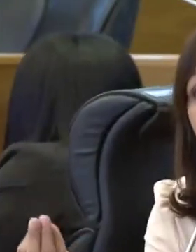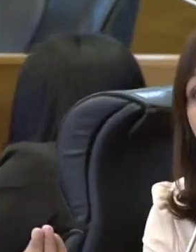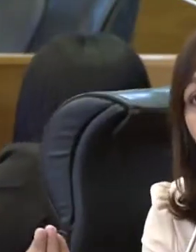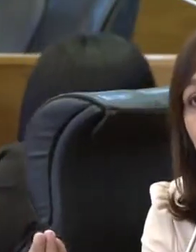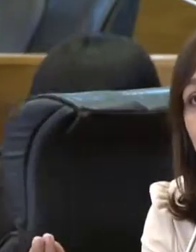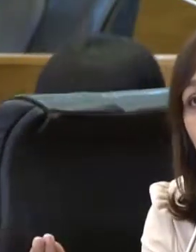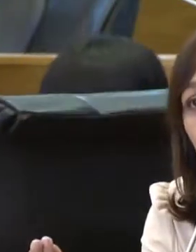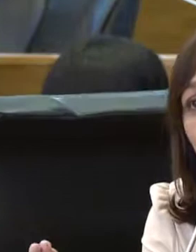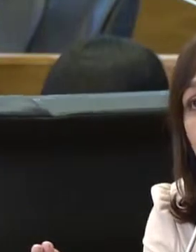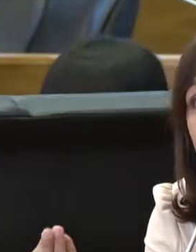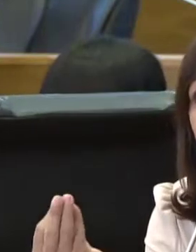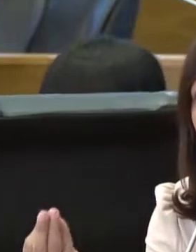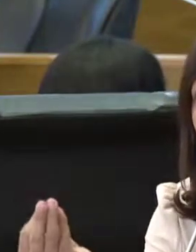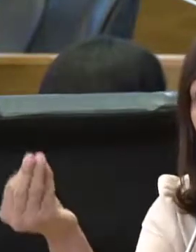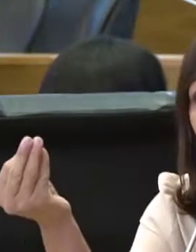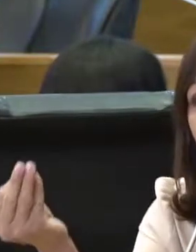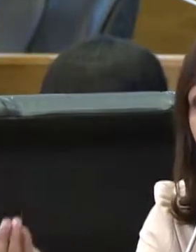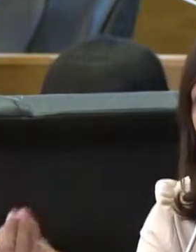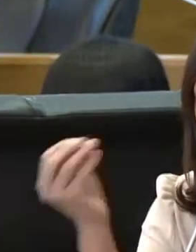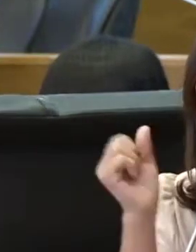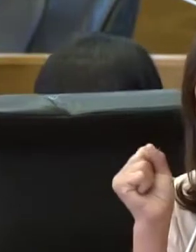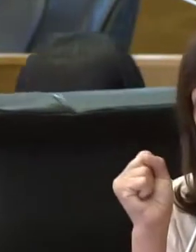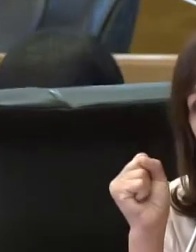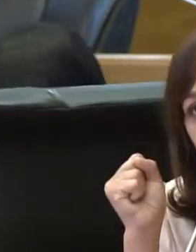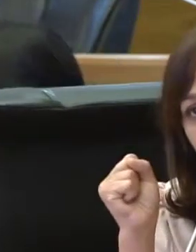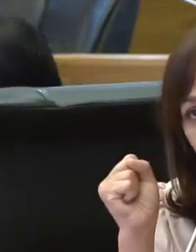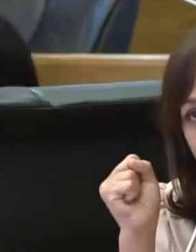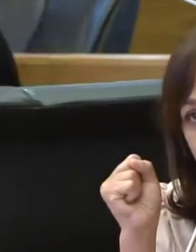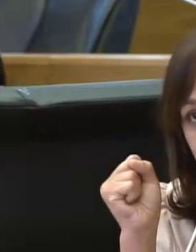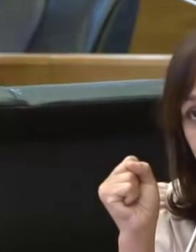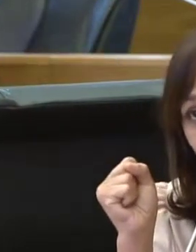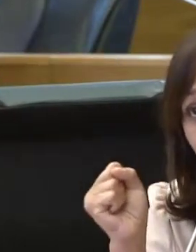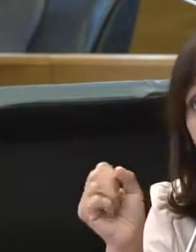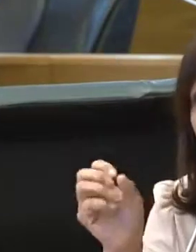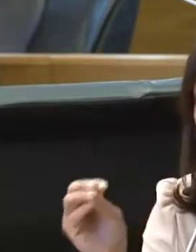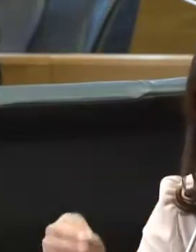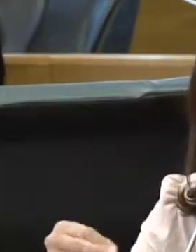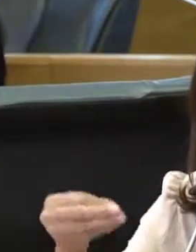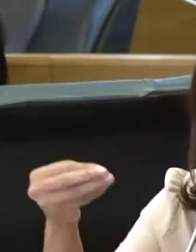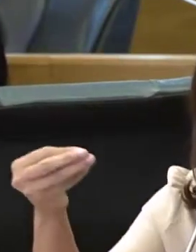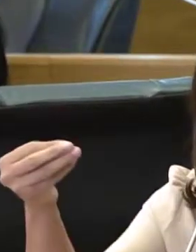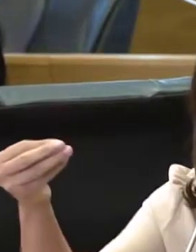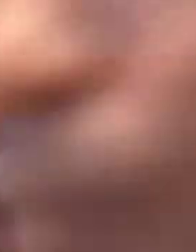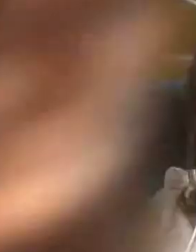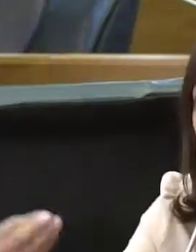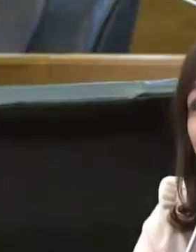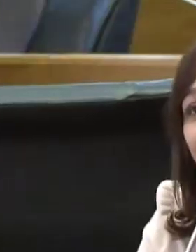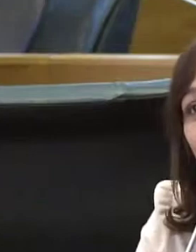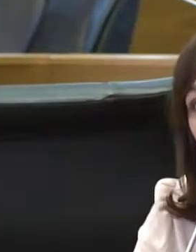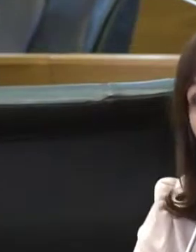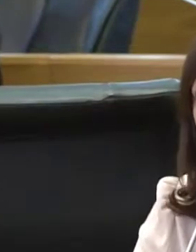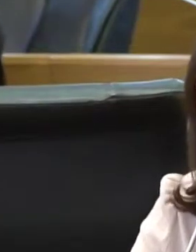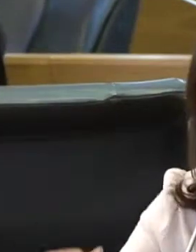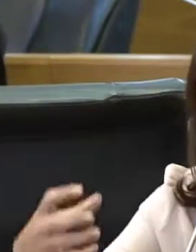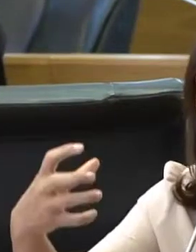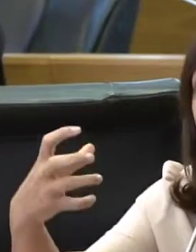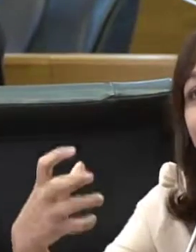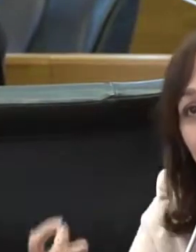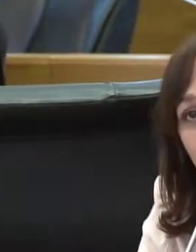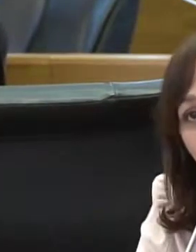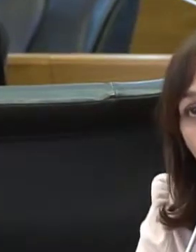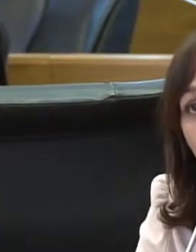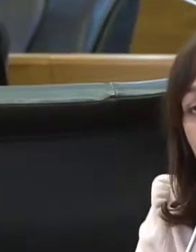funcionários, temos assessores que, na verdade, utilizam o sistema de transporte de massa. Não é? Então, realmente, esse é um problema sério. A população